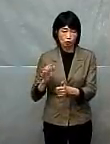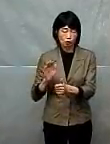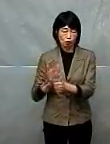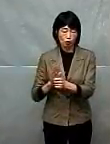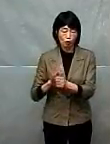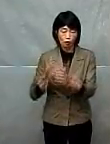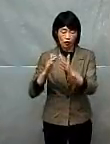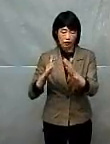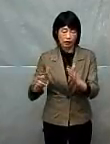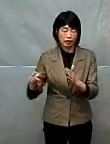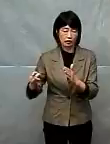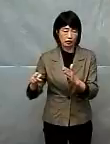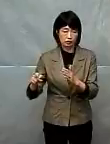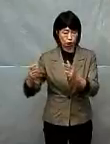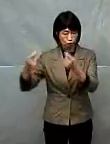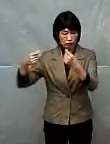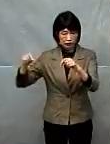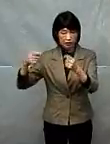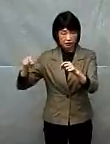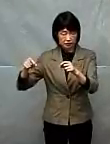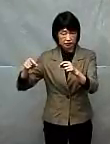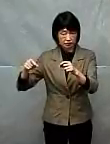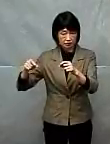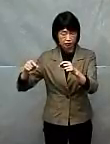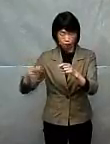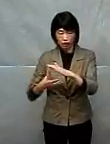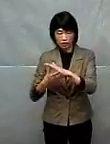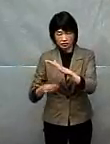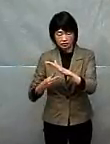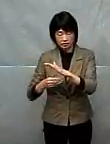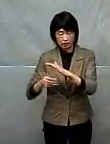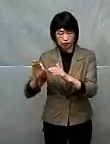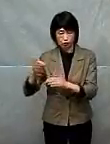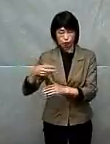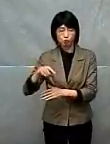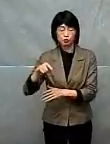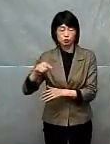チラシっていうのかな、印刷物を